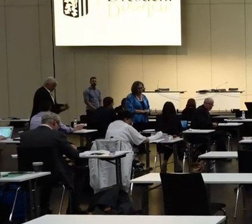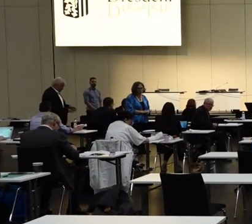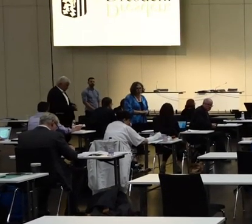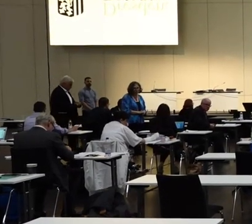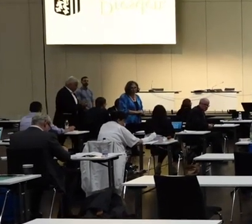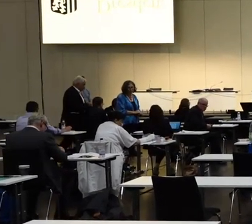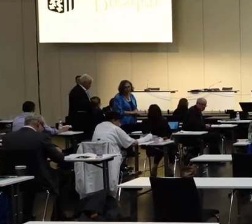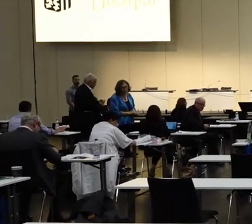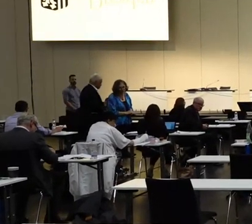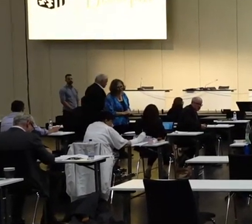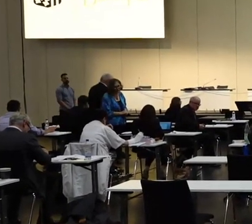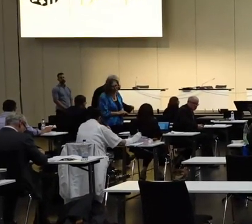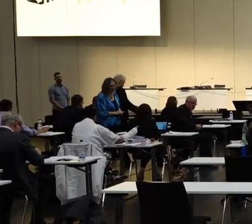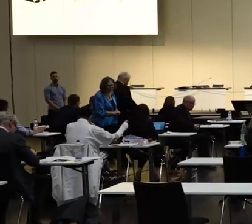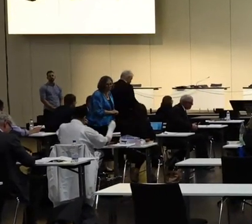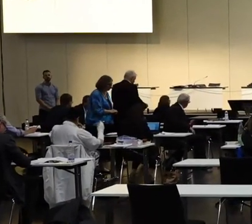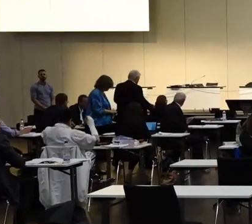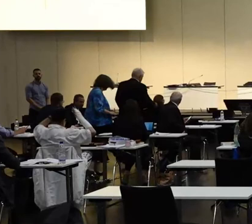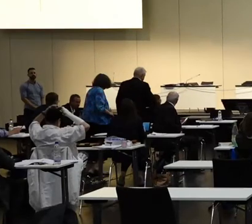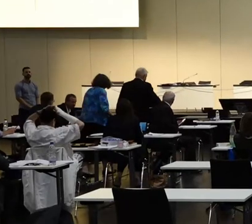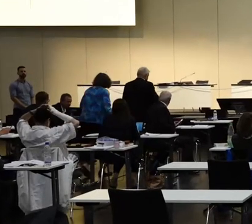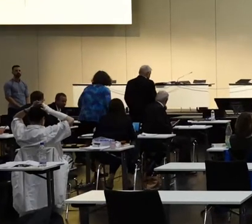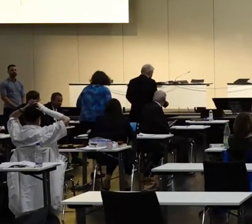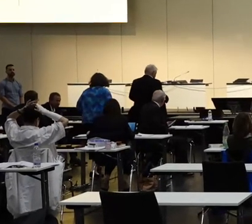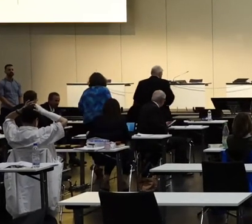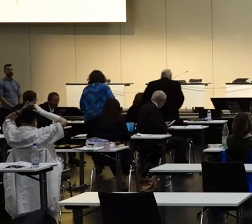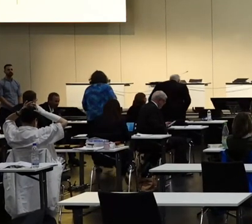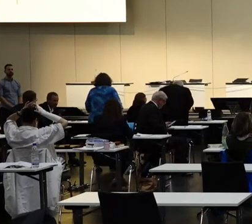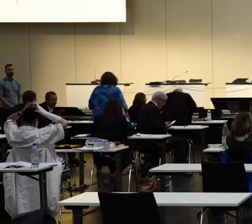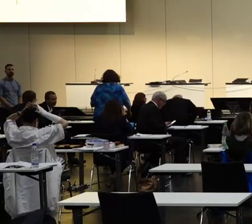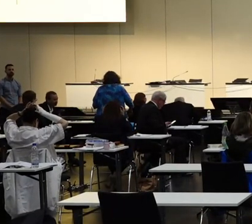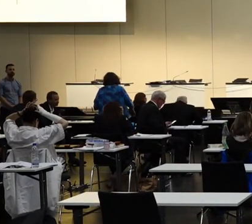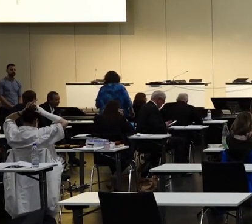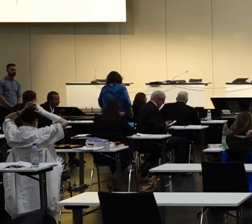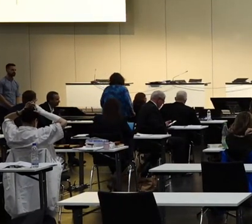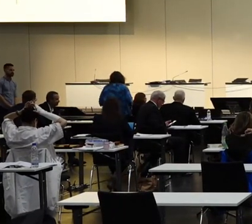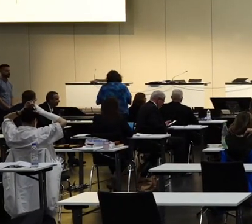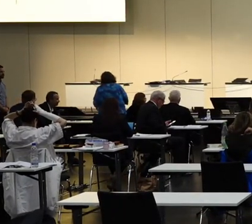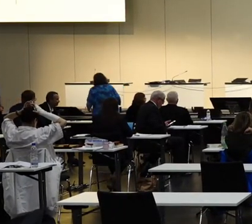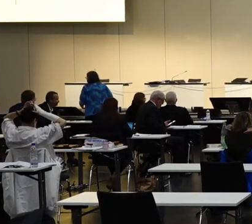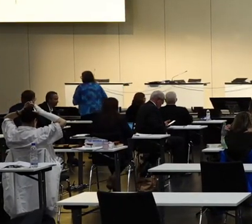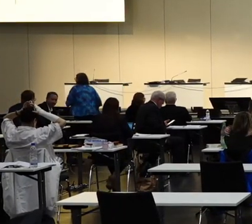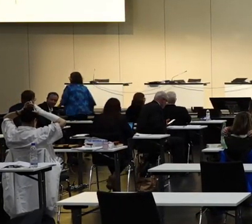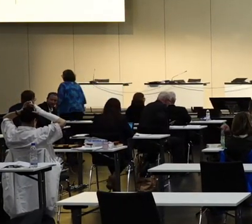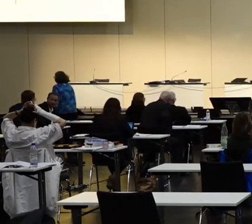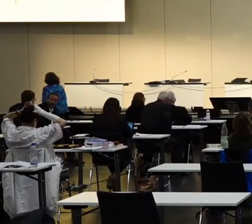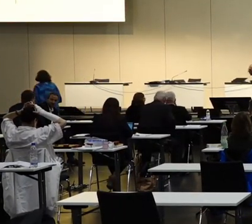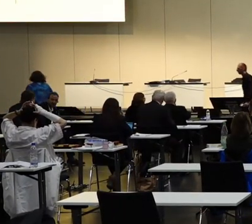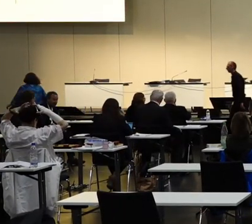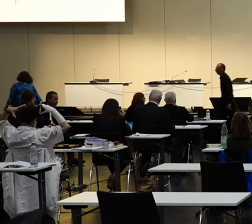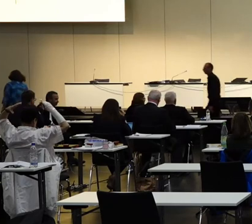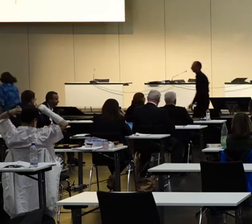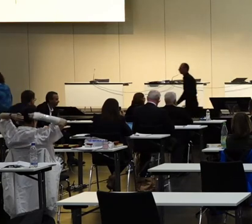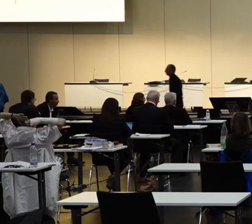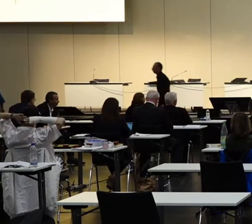ein Ergänzungsantrag der AfD vor, so wie es uns gerade auch nochmal vorgestellt worden ist, im Wesentlichen sich auf den